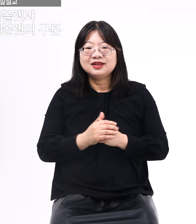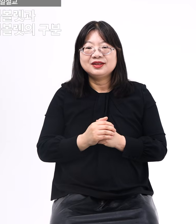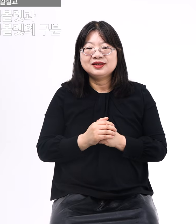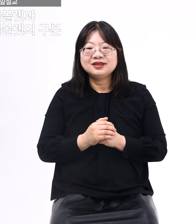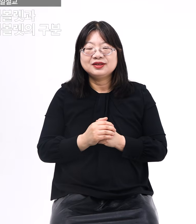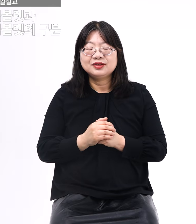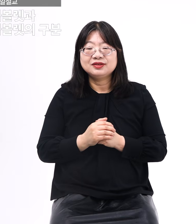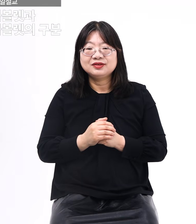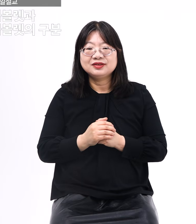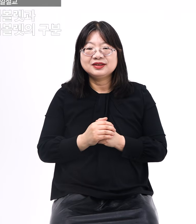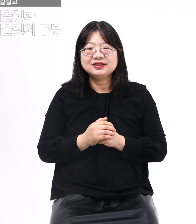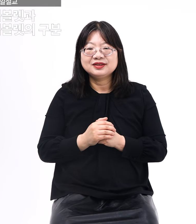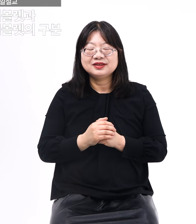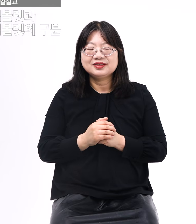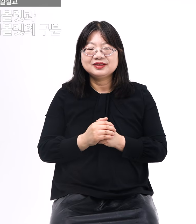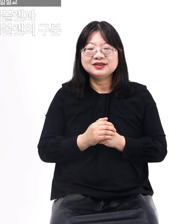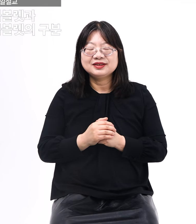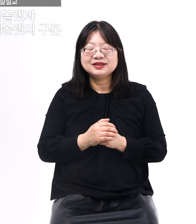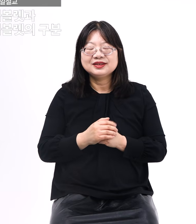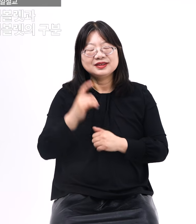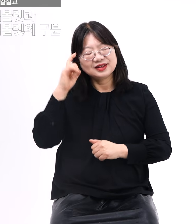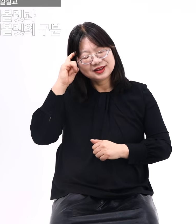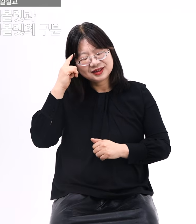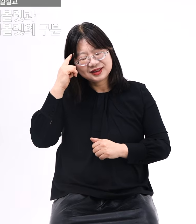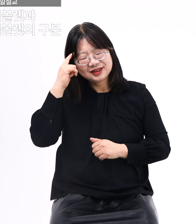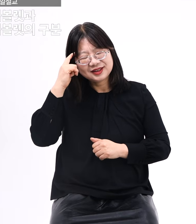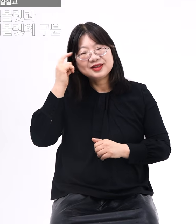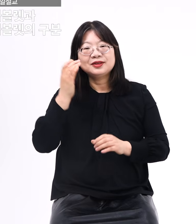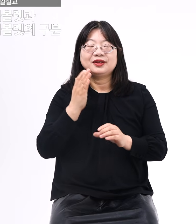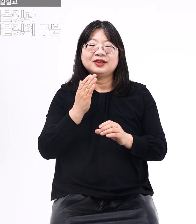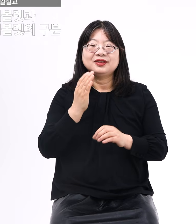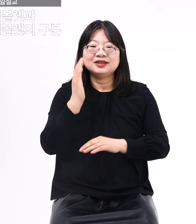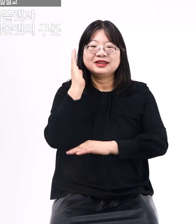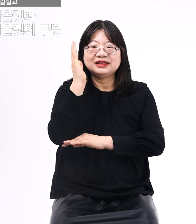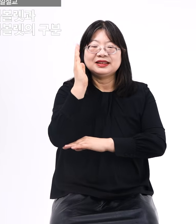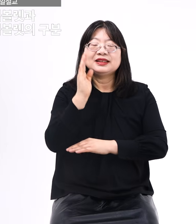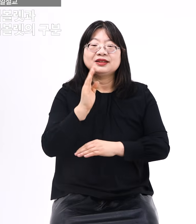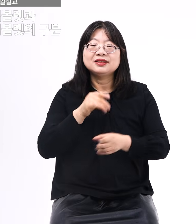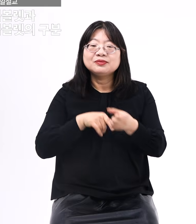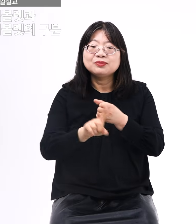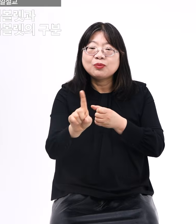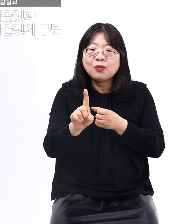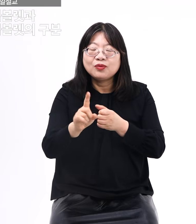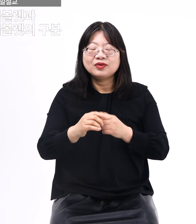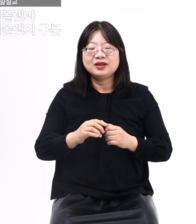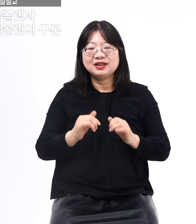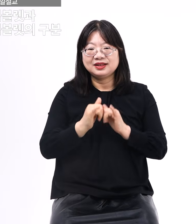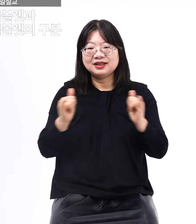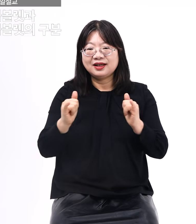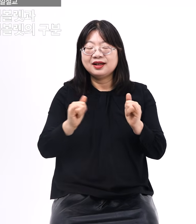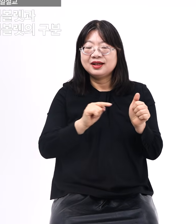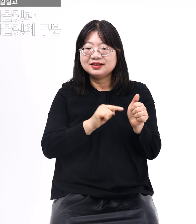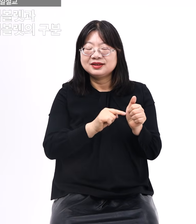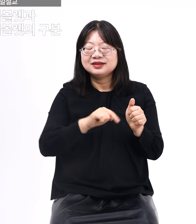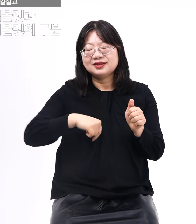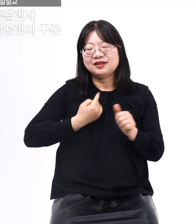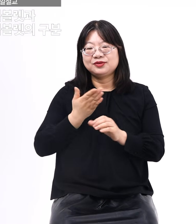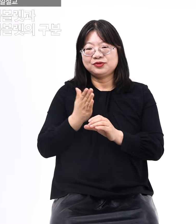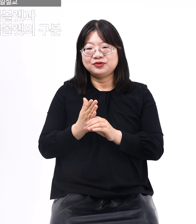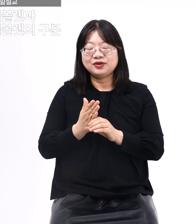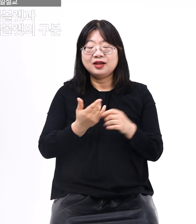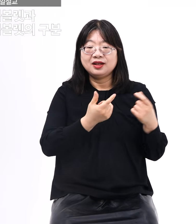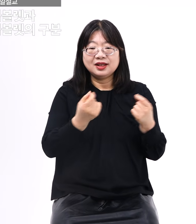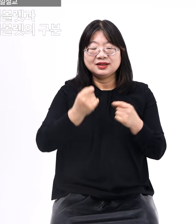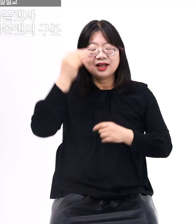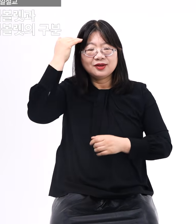올려야 될 메시지의 중심이 뭐냐 하면 인간은 자기중심적이다. 그러니까 같은